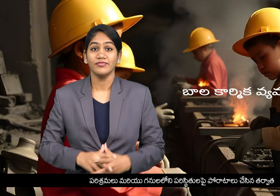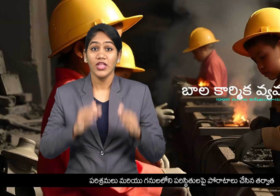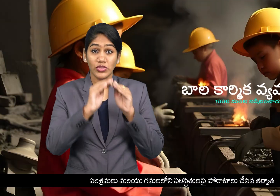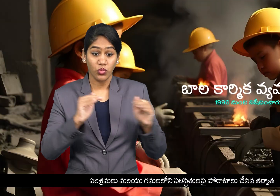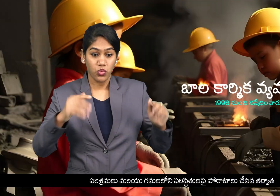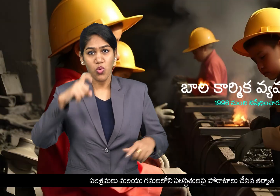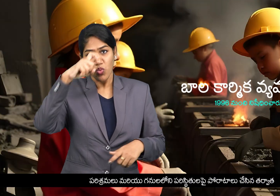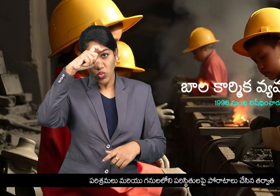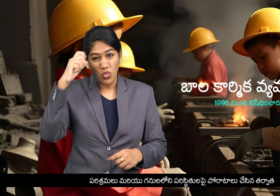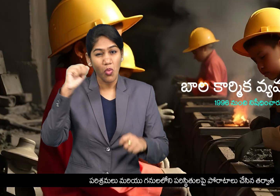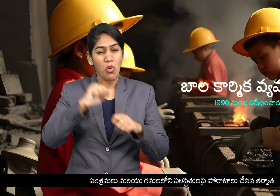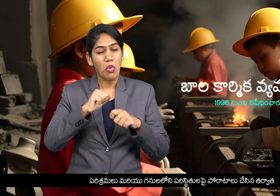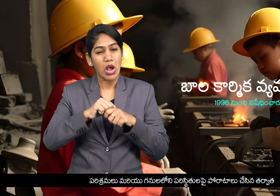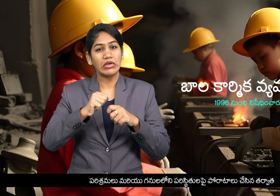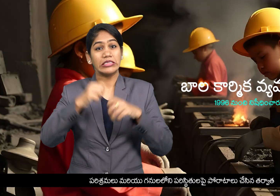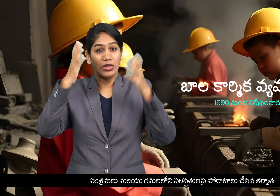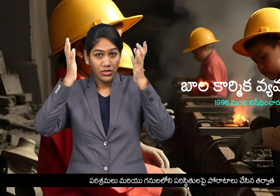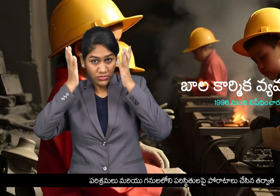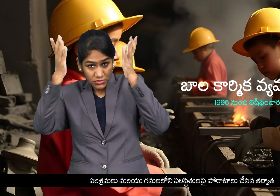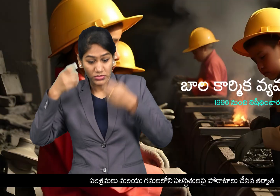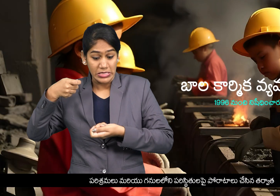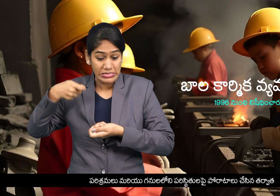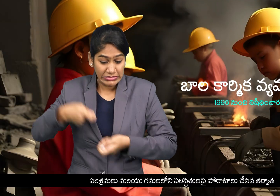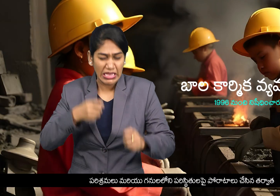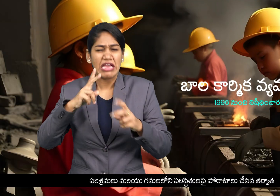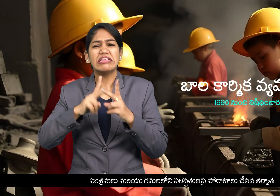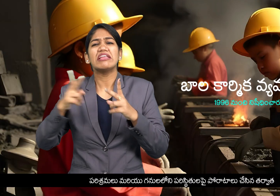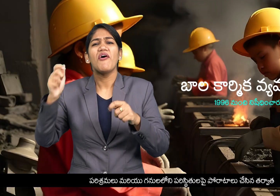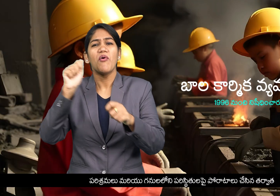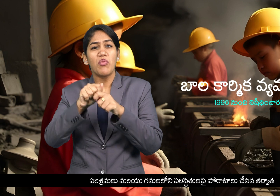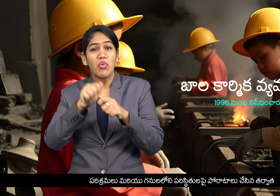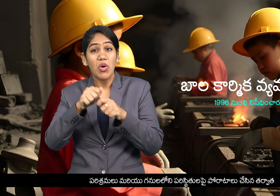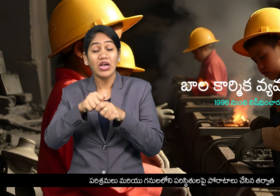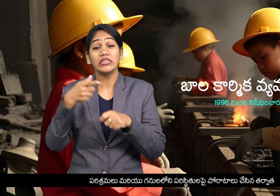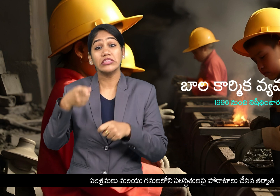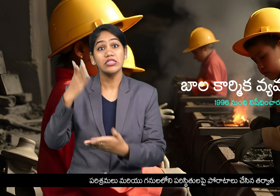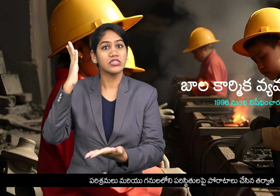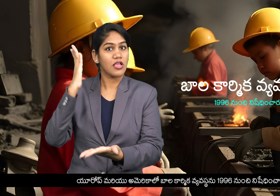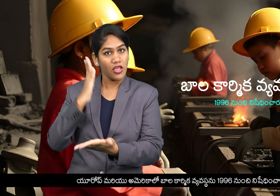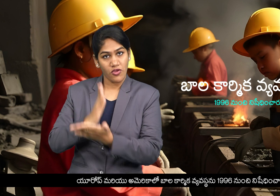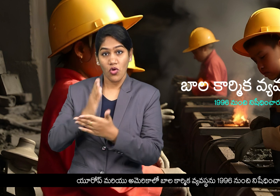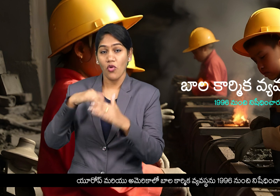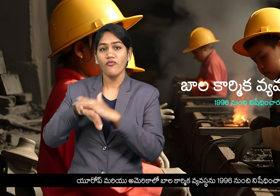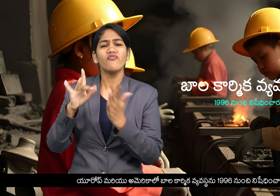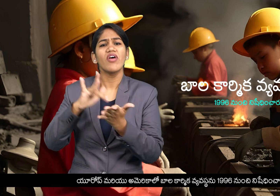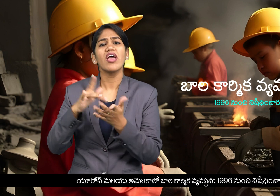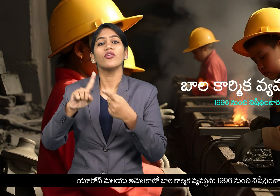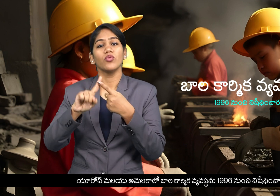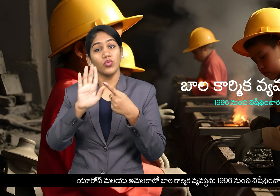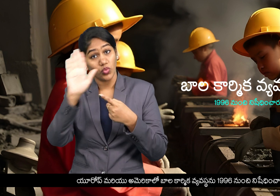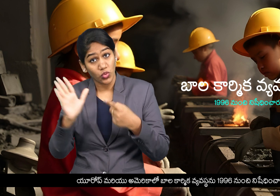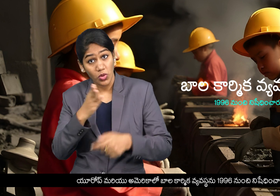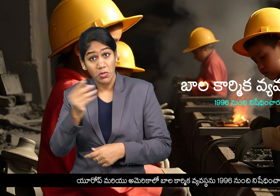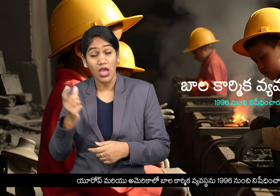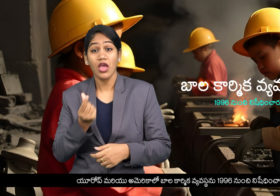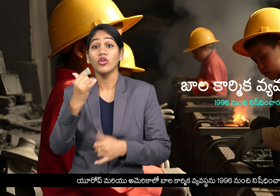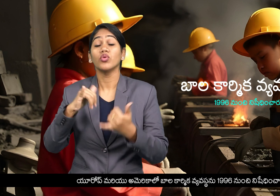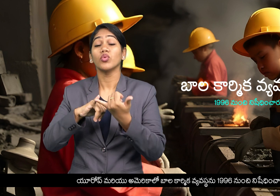పరిశ్రమలు మరియు గనులలోని పరిస్థితులపై పోరాటాలు చేసిన తరువాత యూరప్ మరియు అమెరికాలో బాల